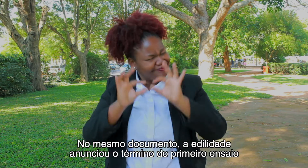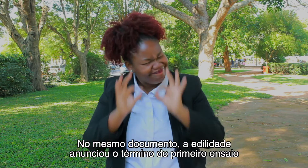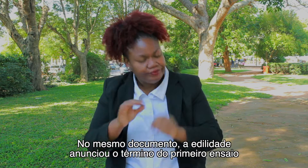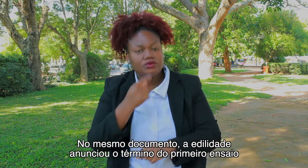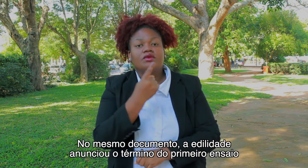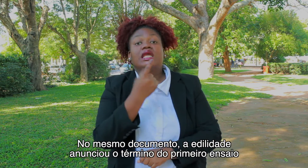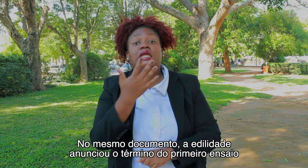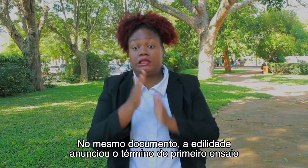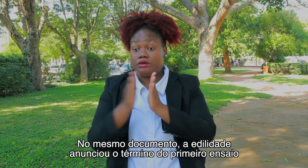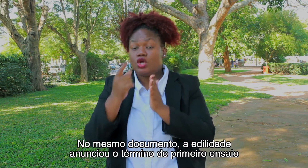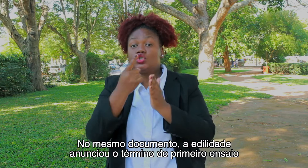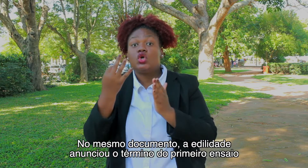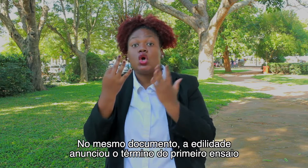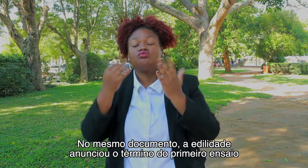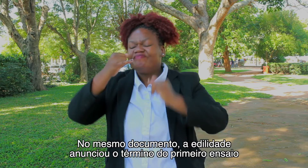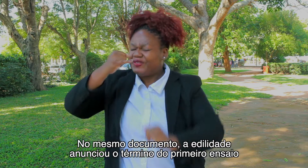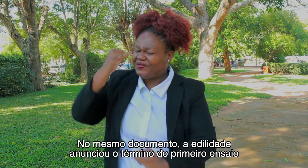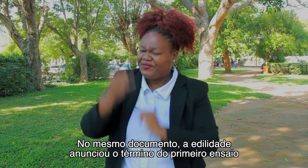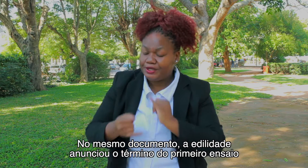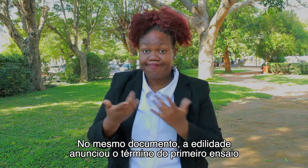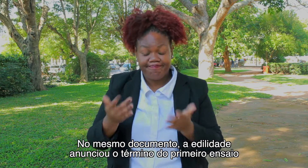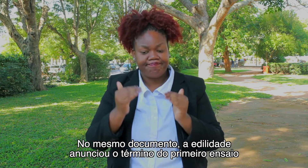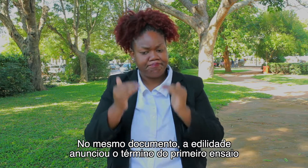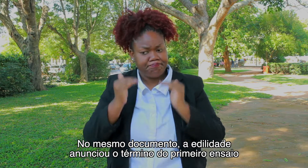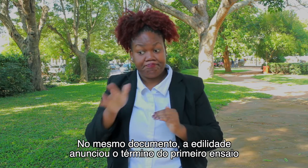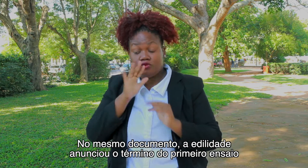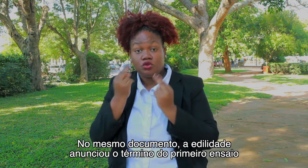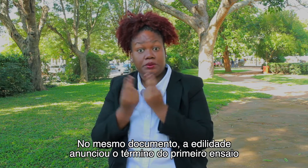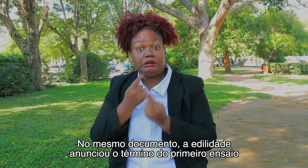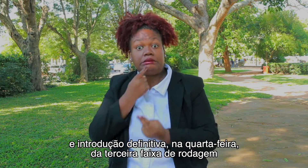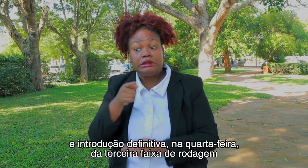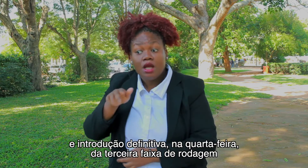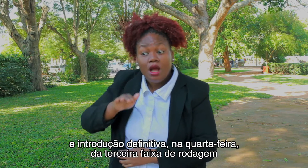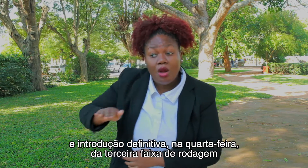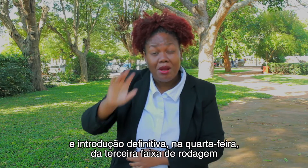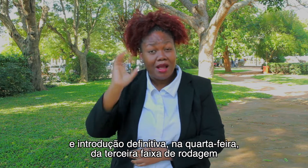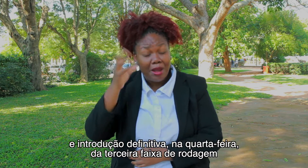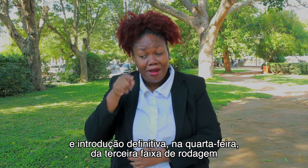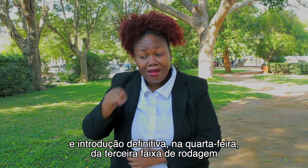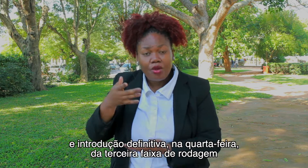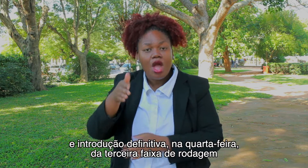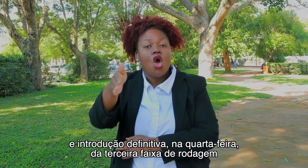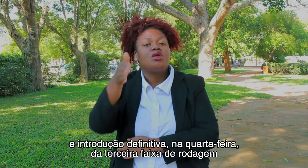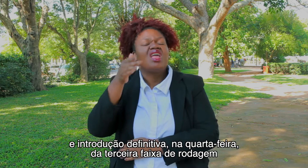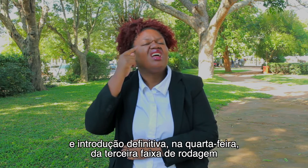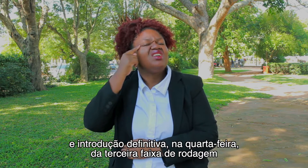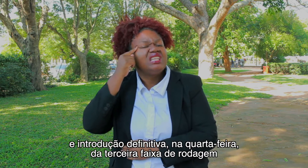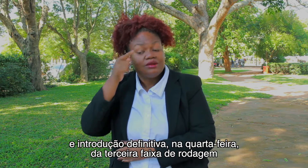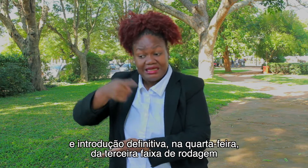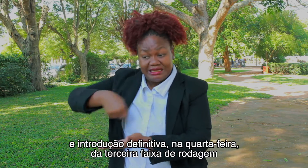No mesmo documento, a Idilidade anunciou o término do primeiro ensaio e introdução definitiva na quarta-feira da terceira faixa